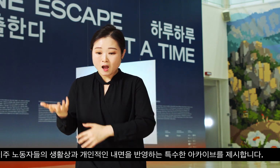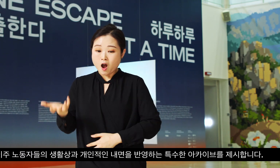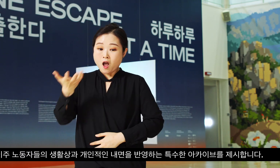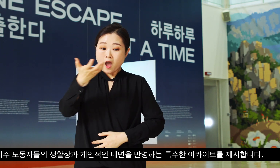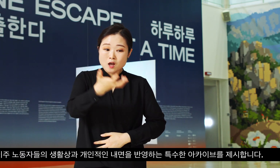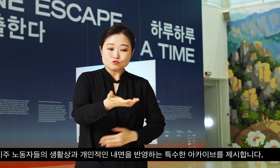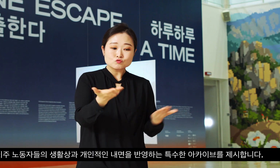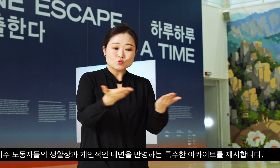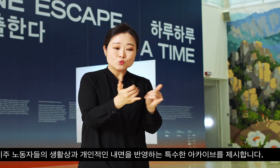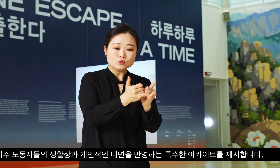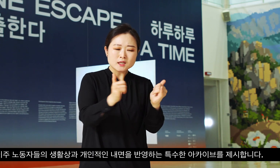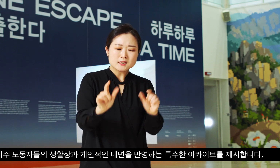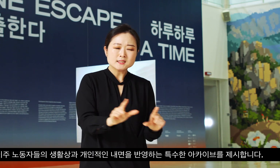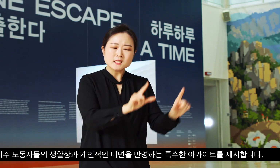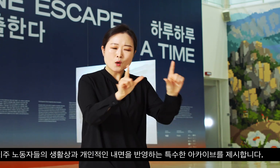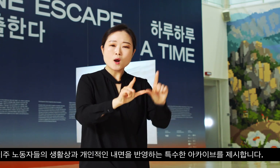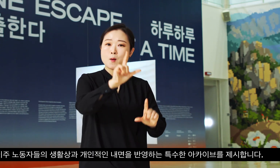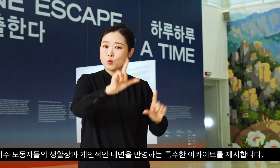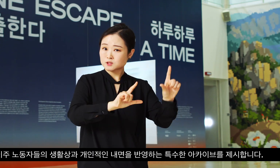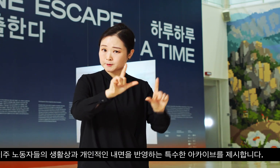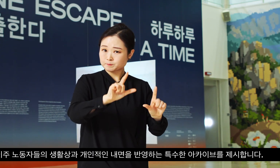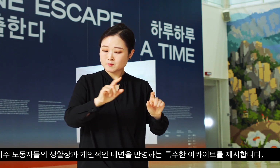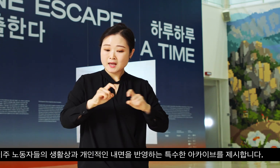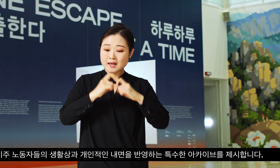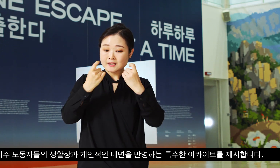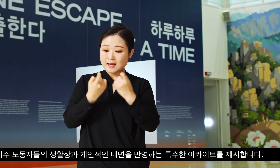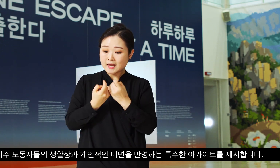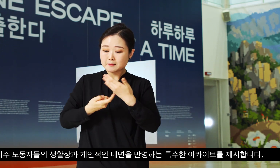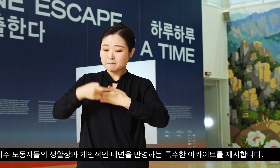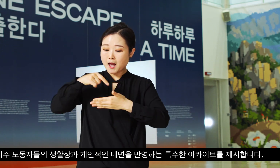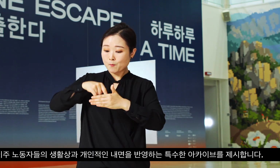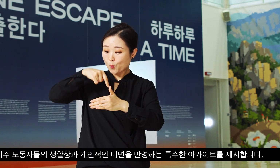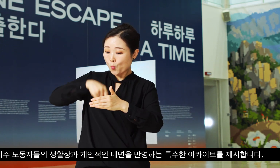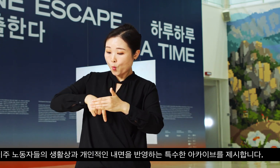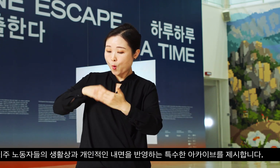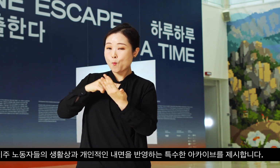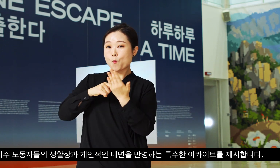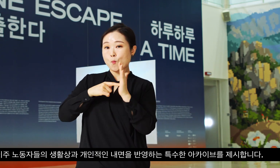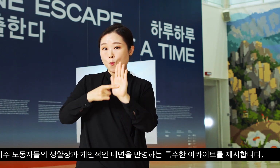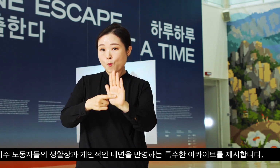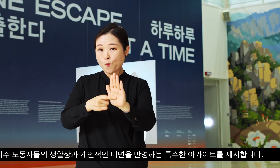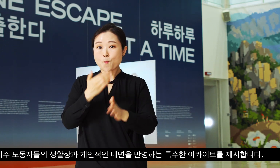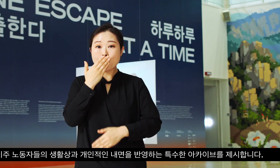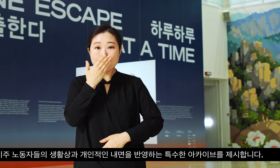생활상과 개인적인 내면을 반영하는 특수한 아카이브를 제시합니다.